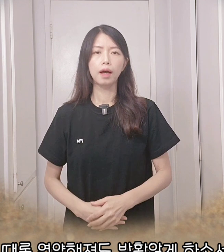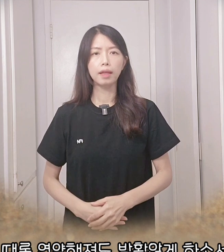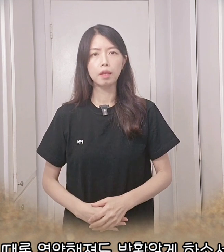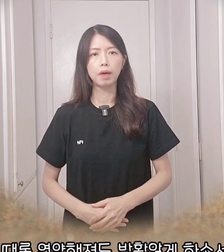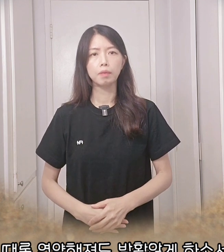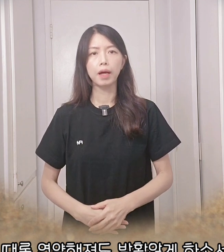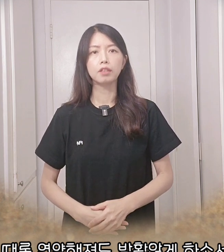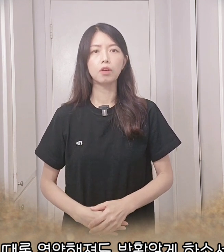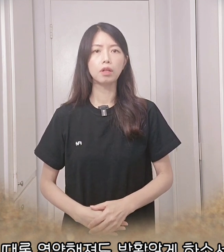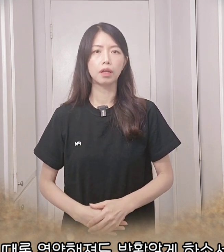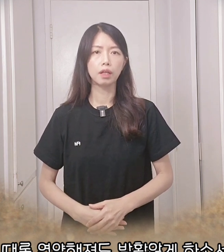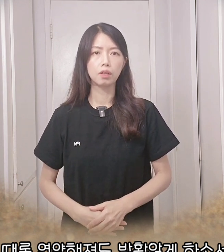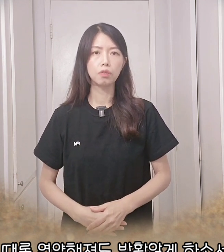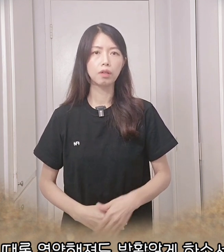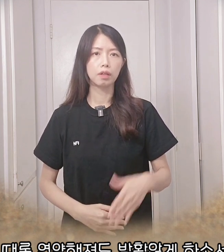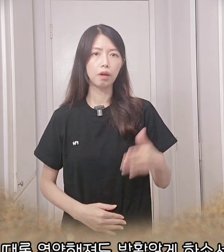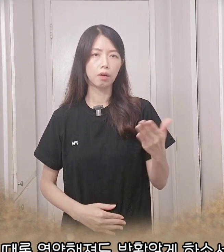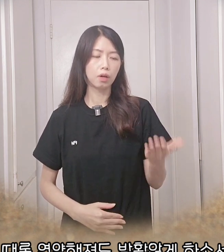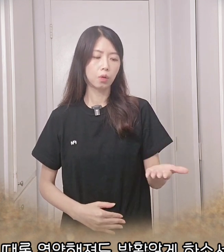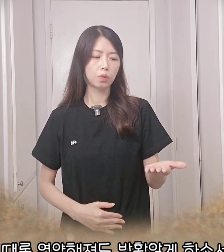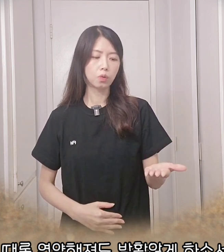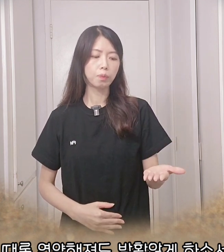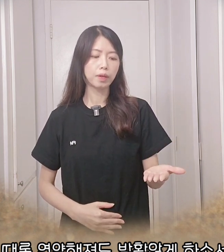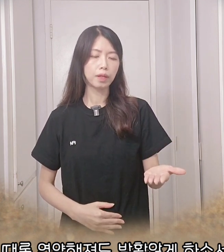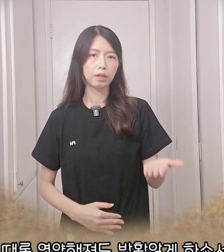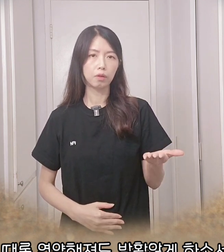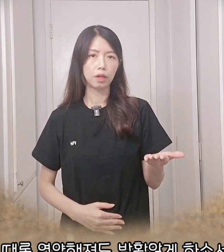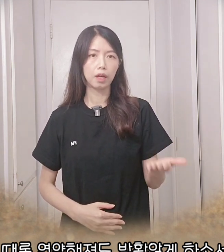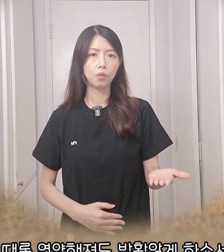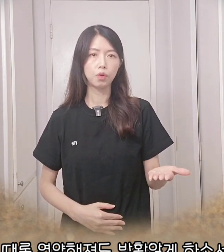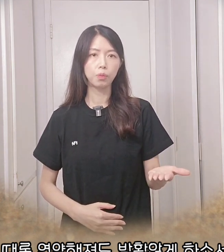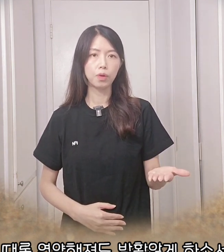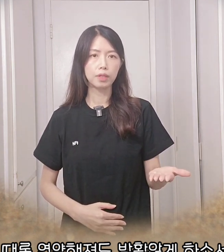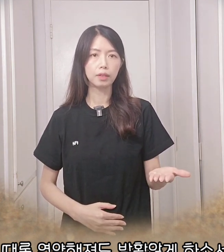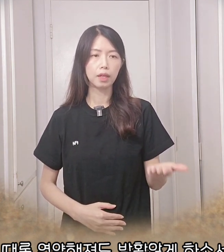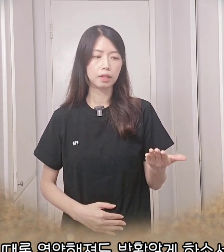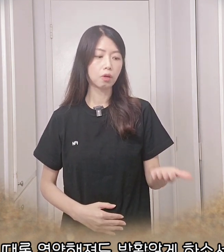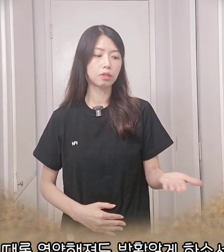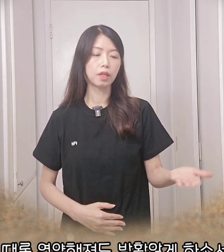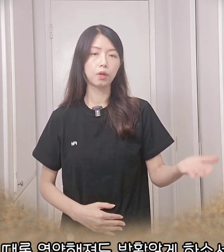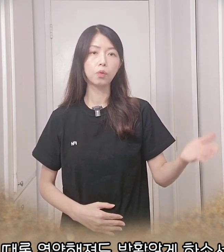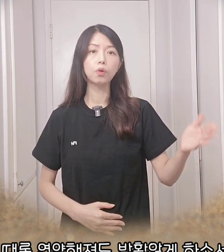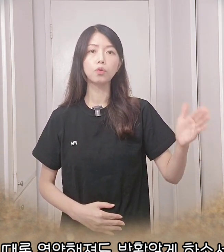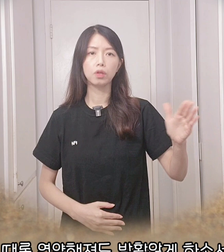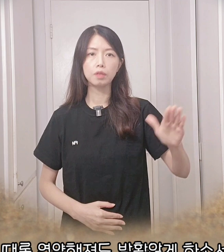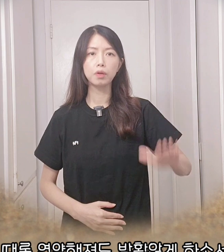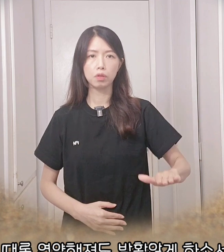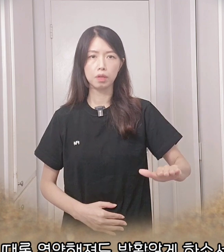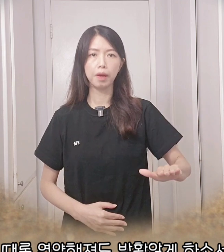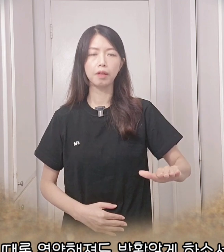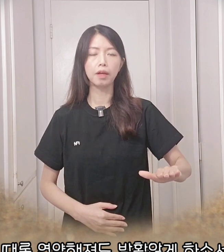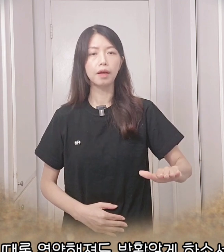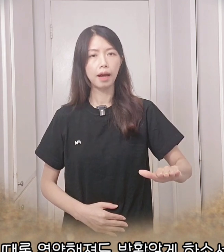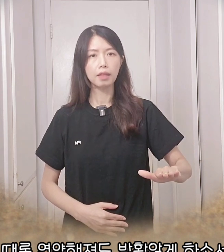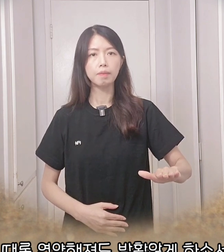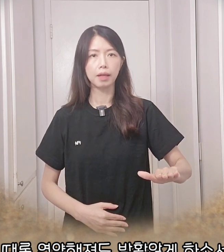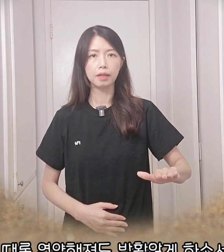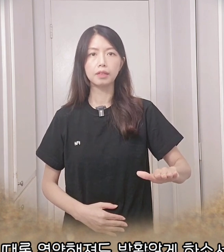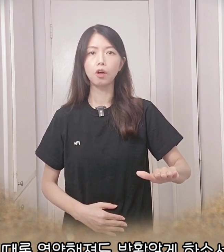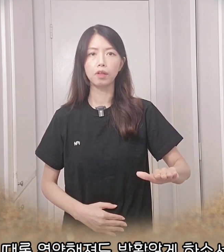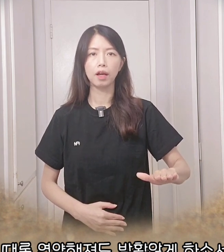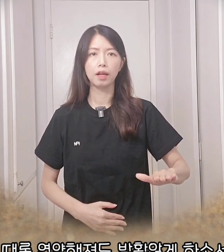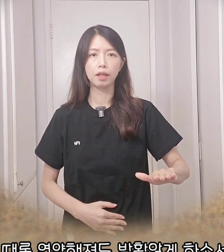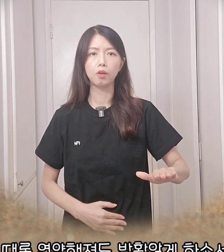연약해도. 하지만 반전을 나타내는 수어는요. 오른손바닥을 이렇게 위로 보인 상태에서 그대로 뒤집어 주시면